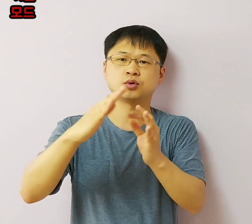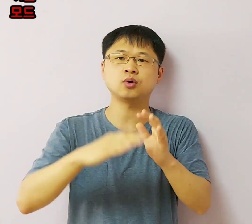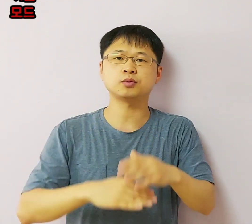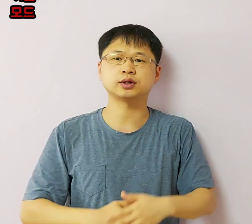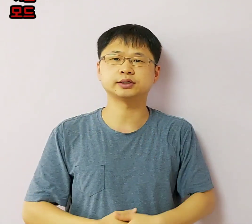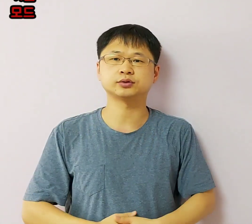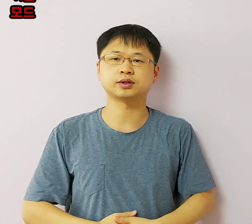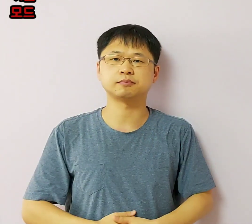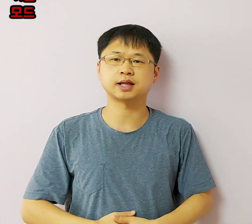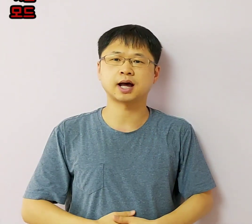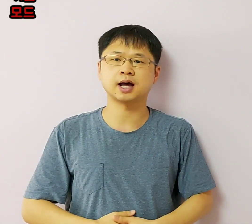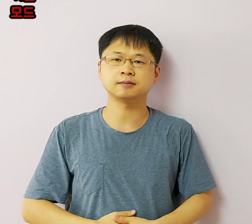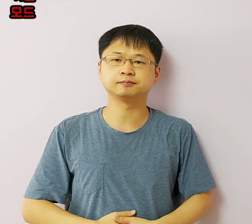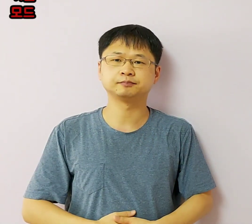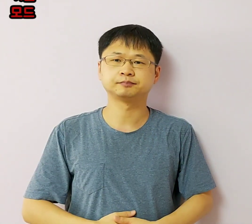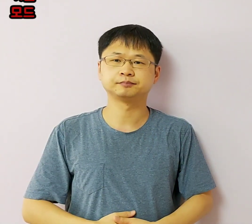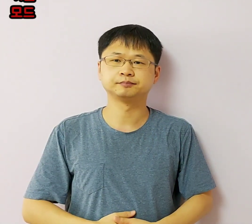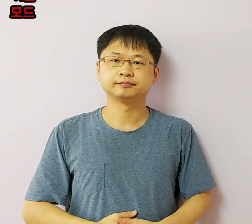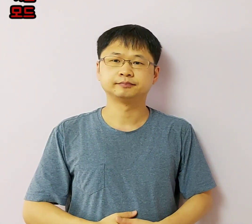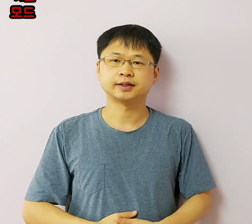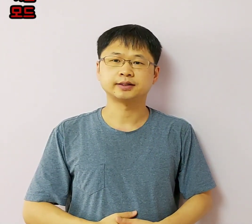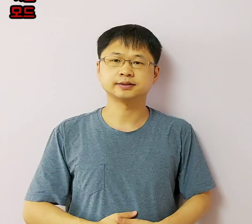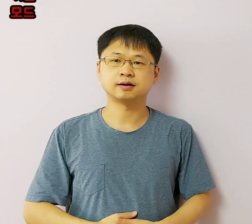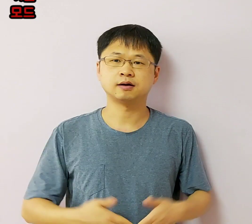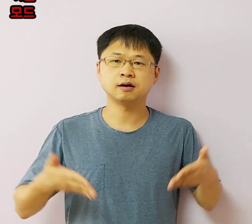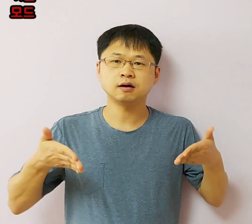손으로 표현하셔도 됩니다. 네, 그래서